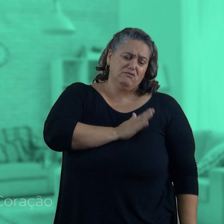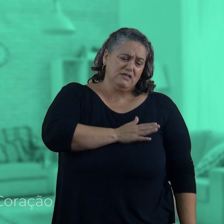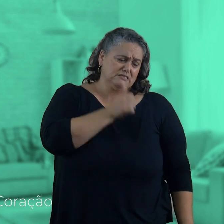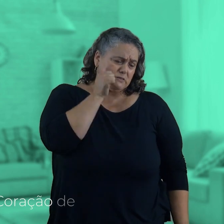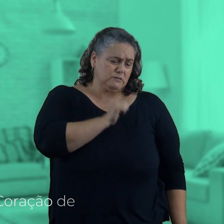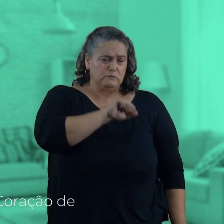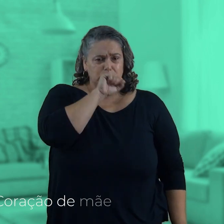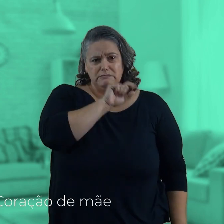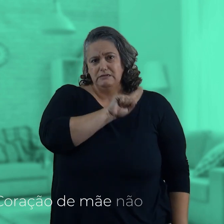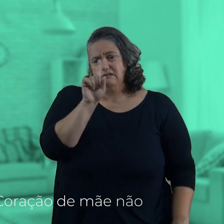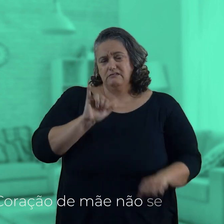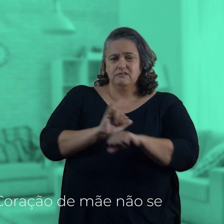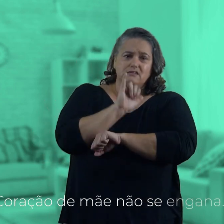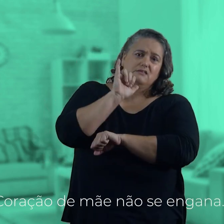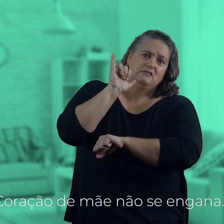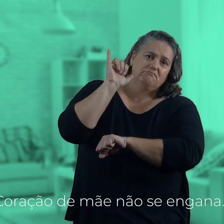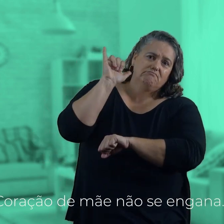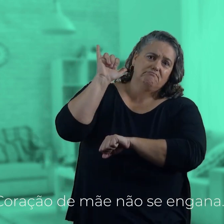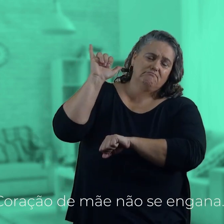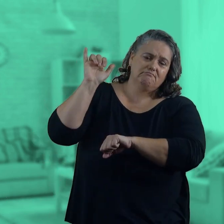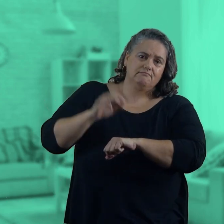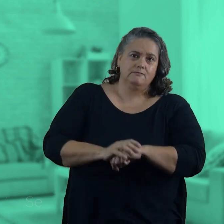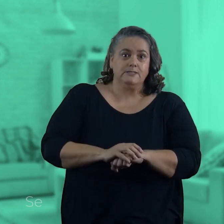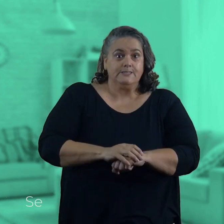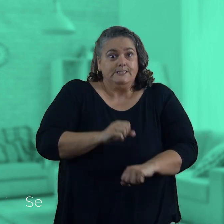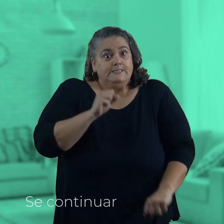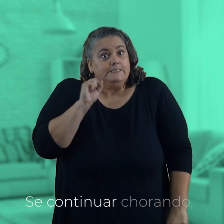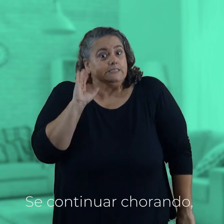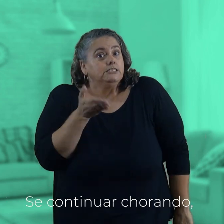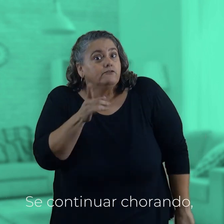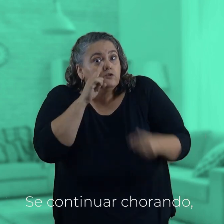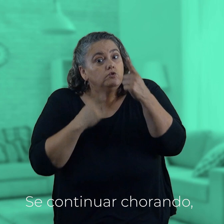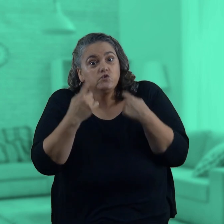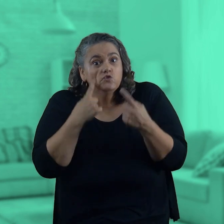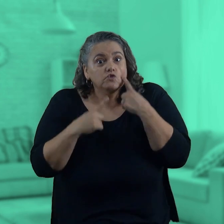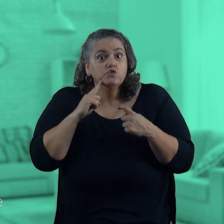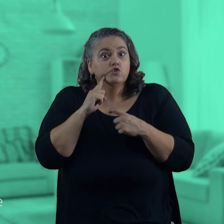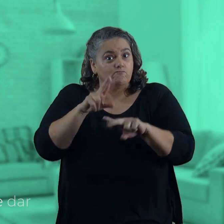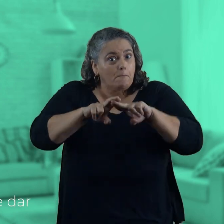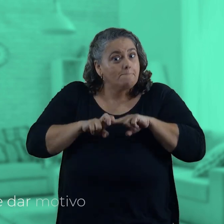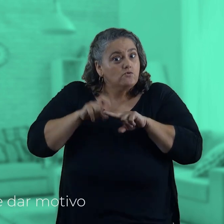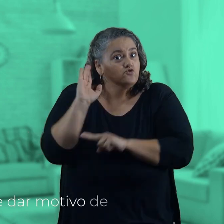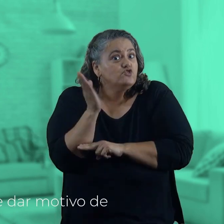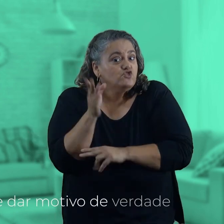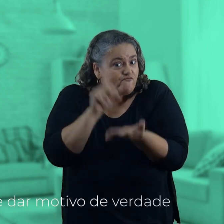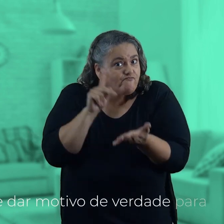Coração de mãe, não se engana. Se continuar chorando, vou te dar um motivo de verdade pra